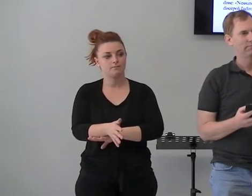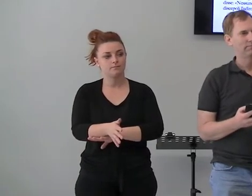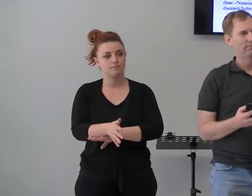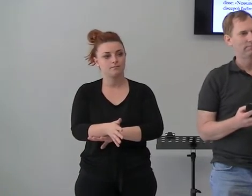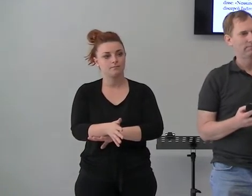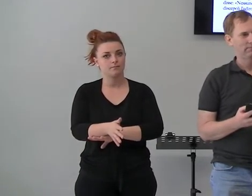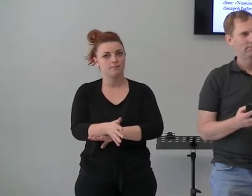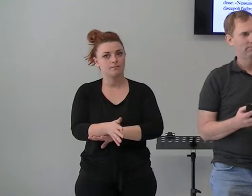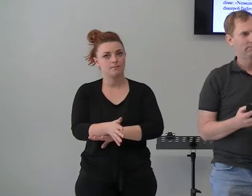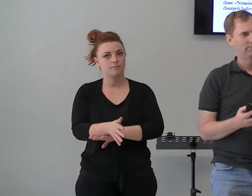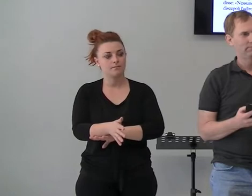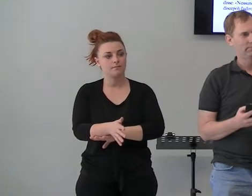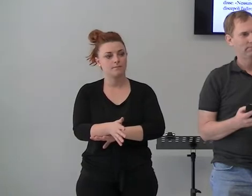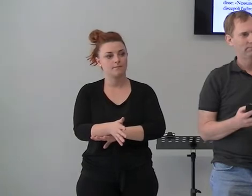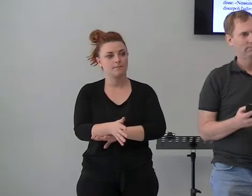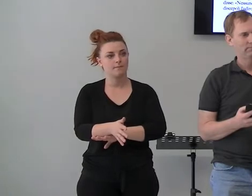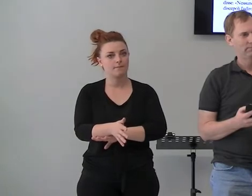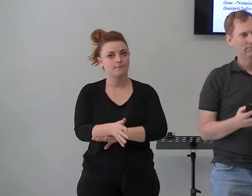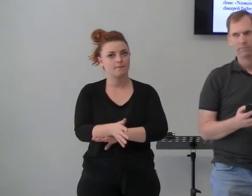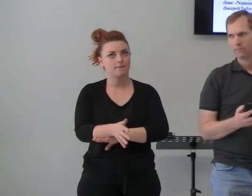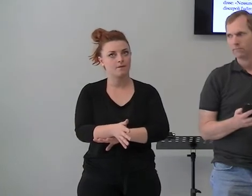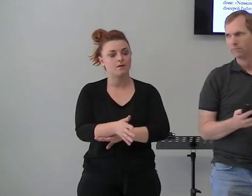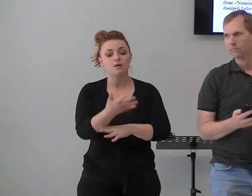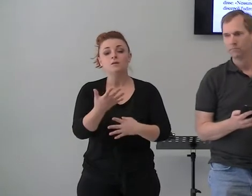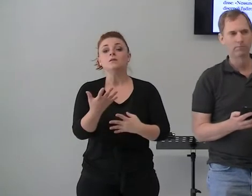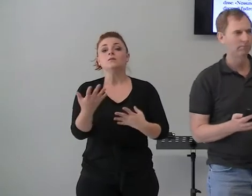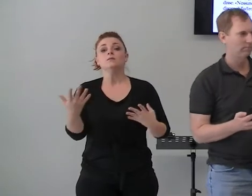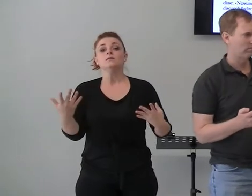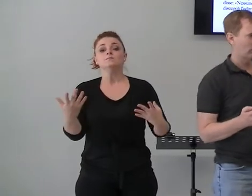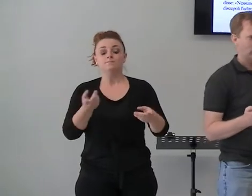uscì con i 12 diretto a Betania.